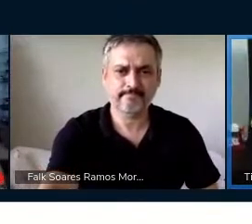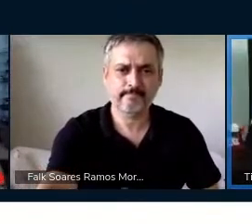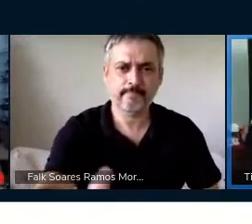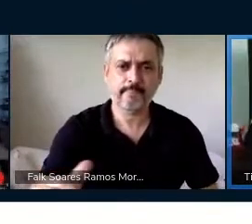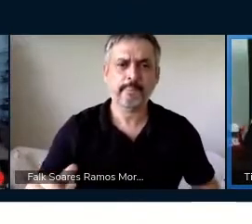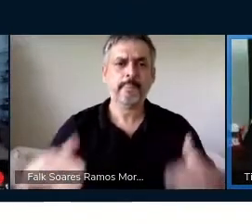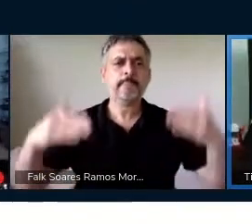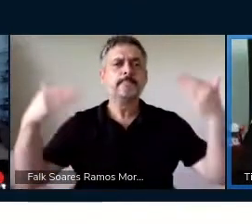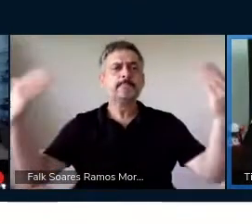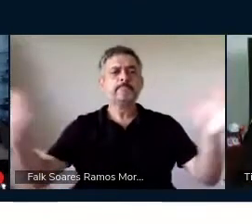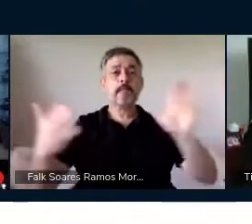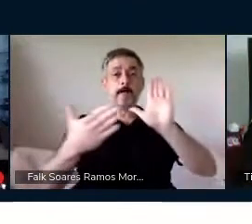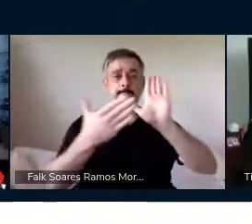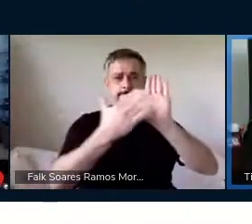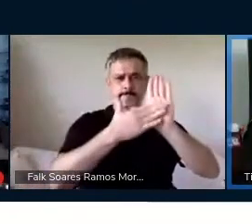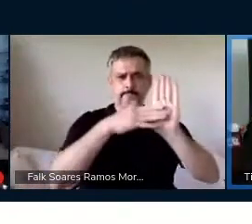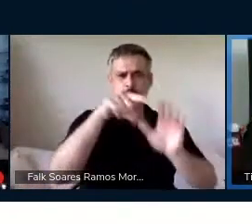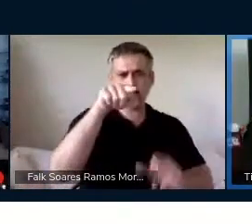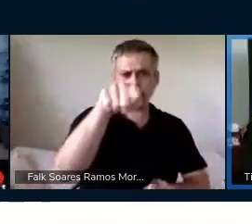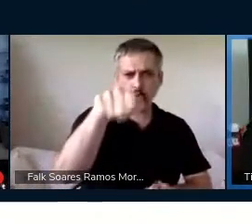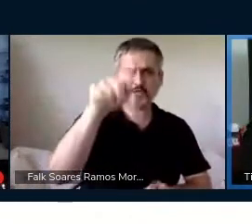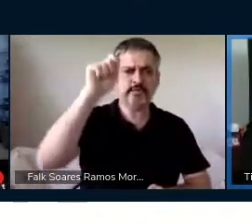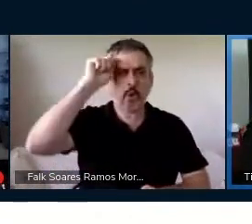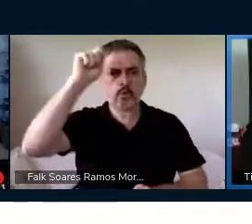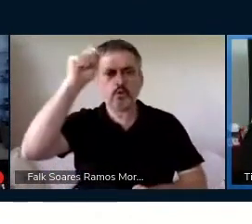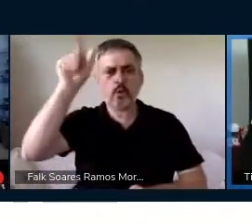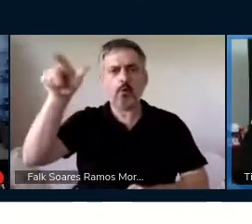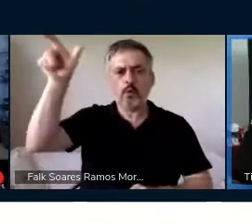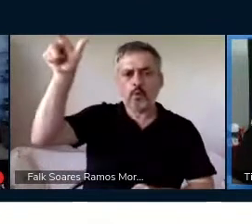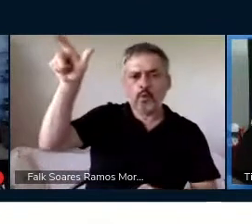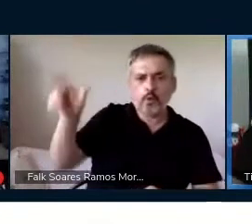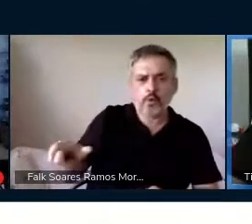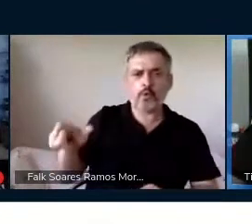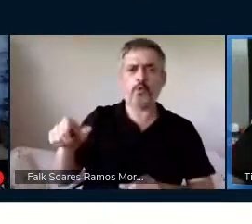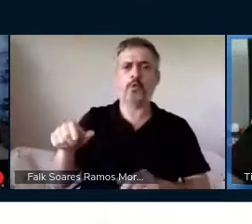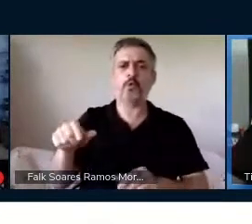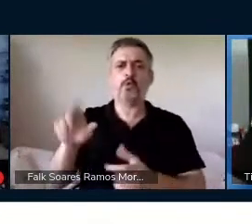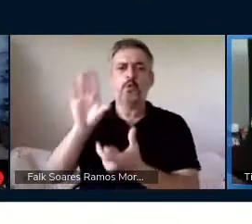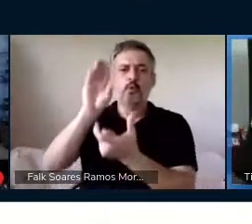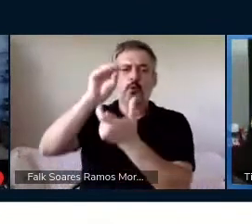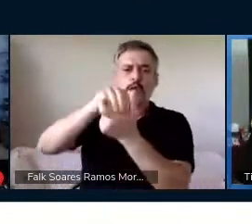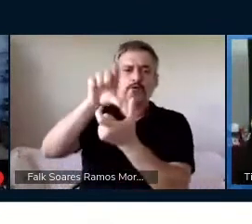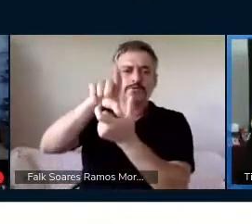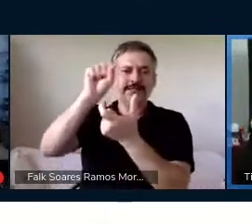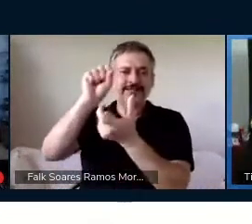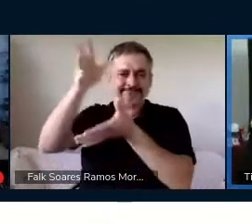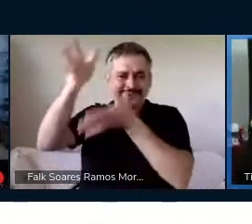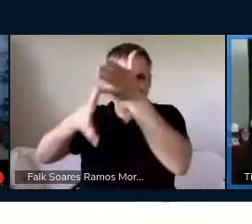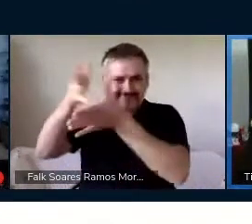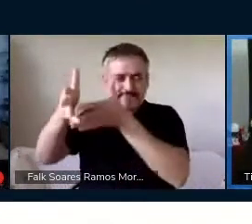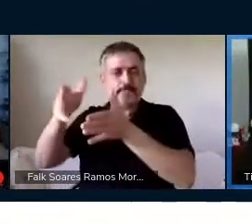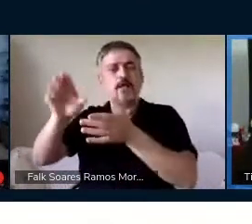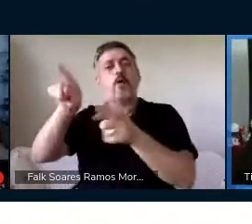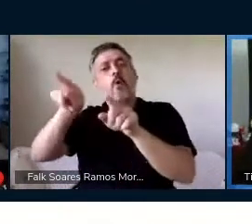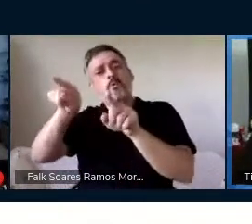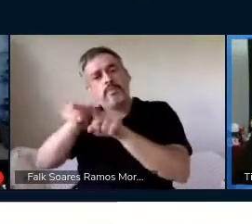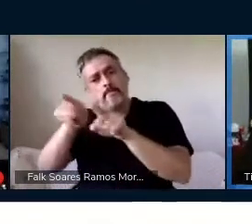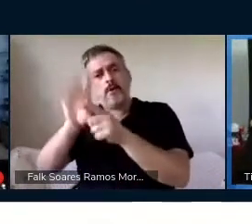nós proposta. Aqui passamos por uma revisão bibliográfica dos